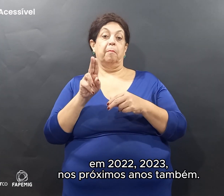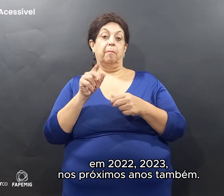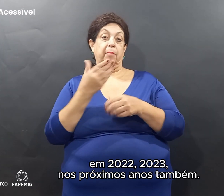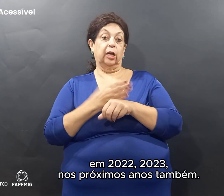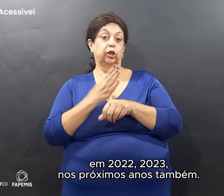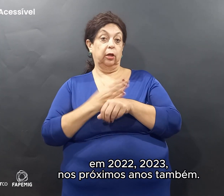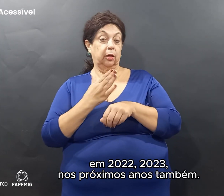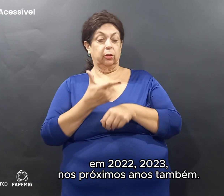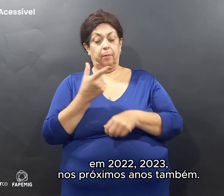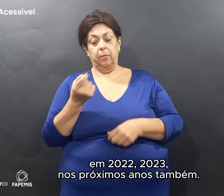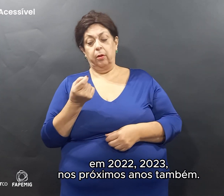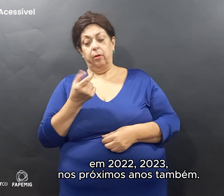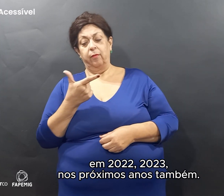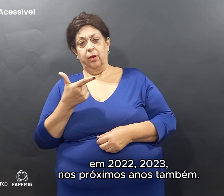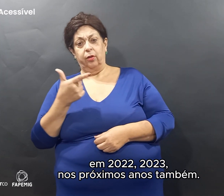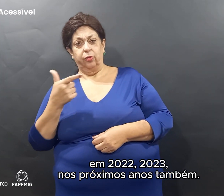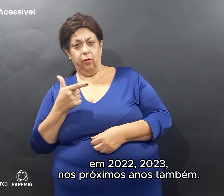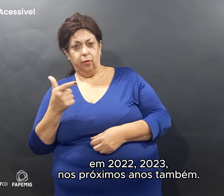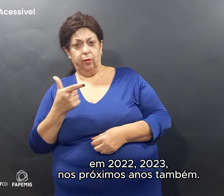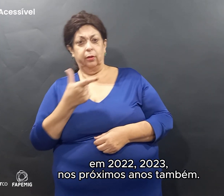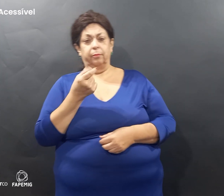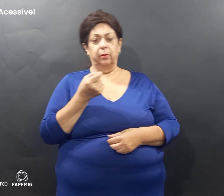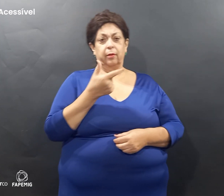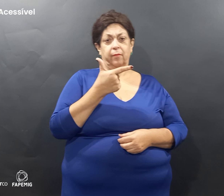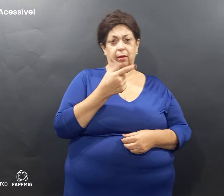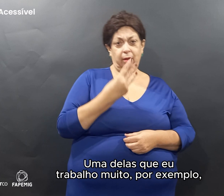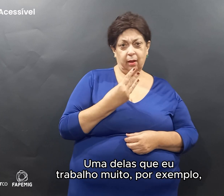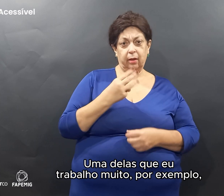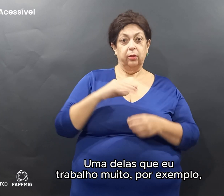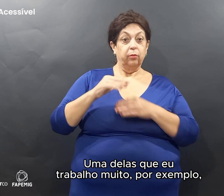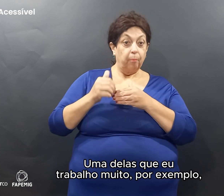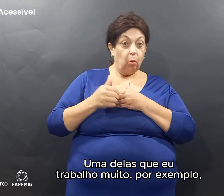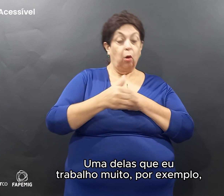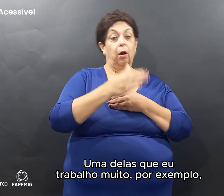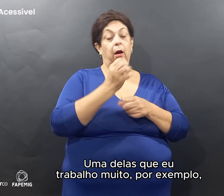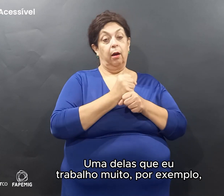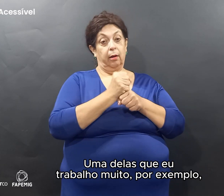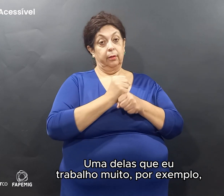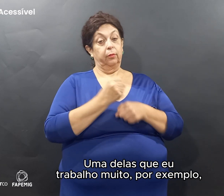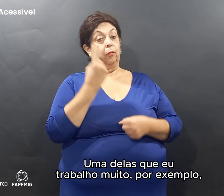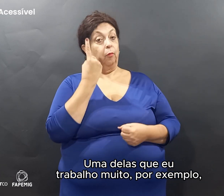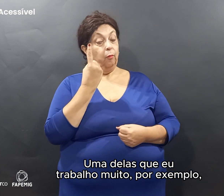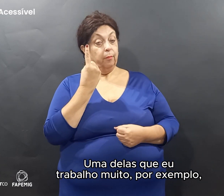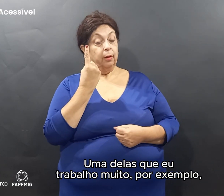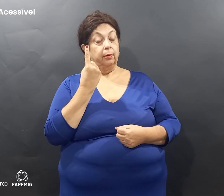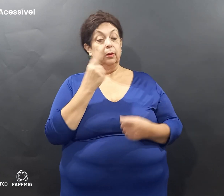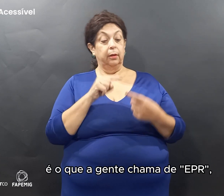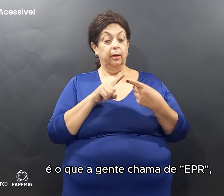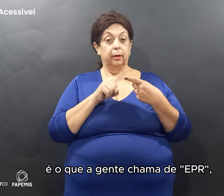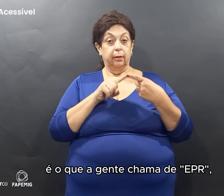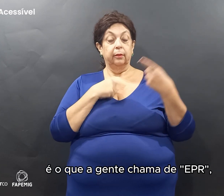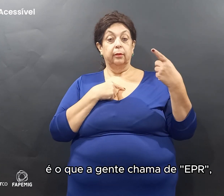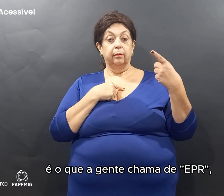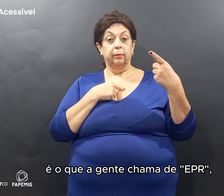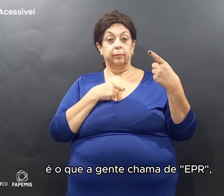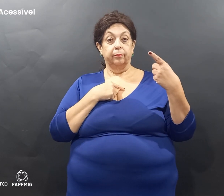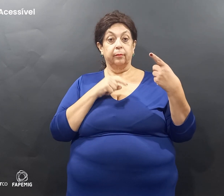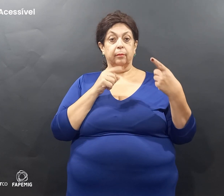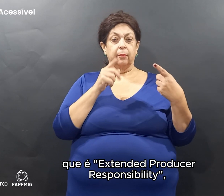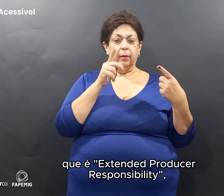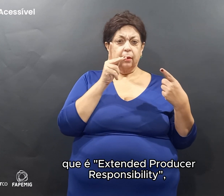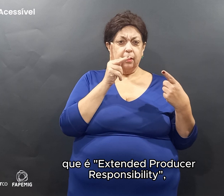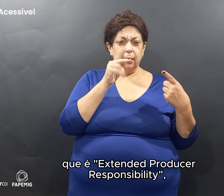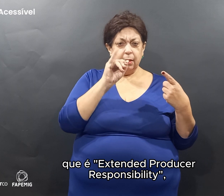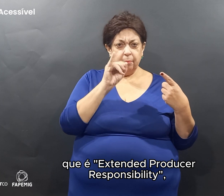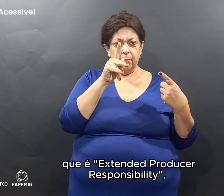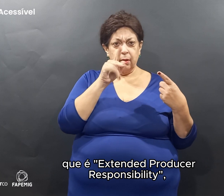agora em 2022, 2023, nos próximos anos também. Uma delas que eu trabalho muito, por exemplo, é o que a gente chama de EPR,